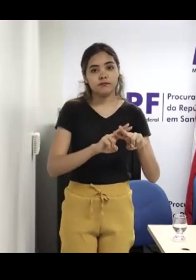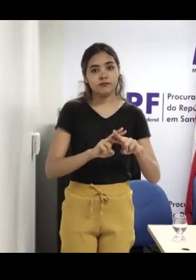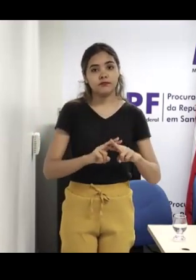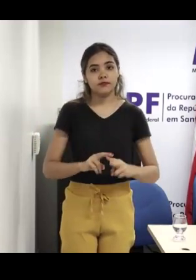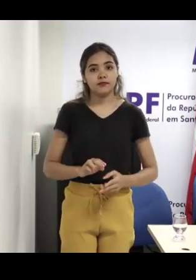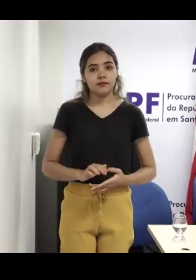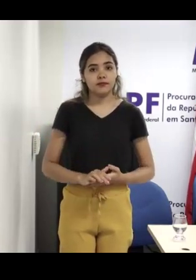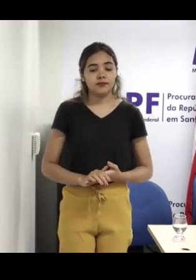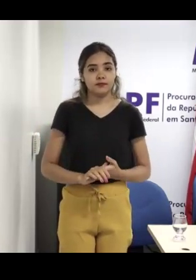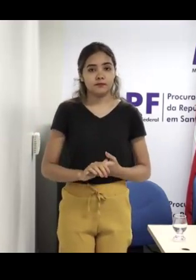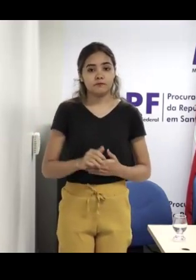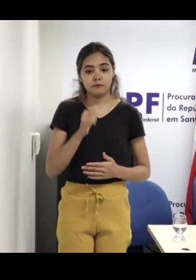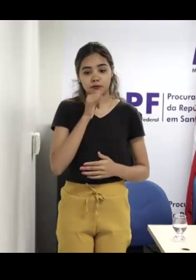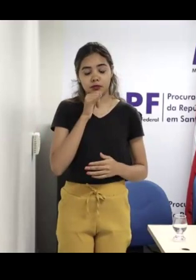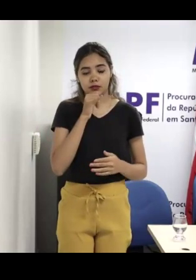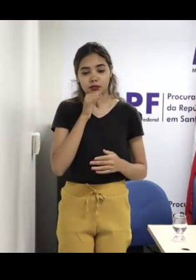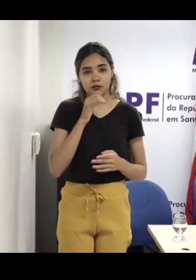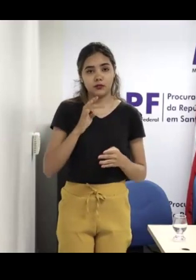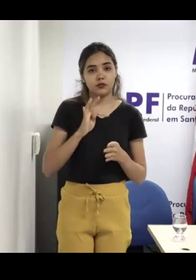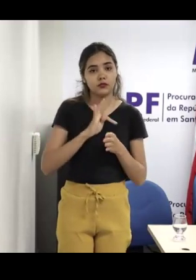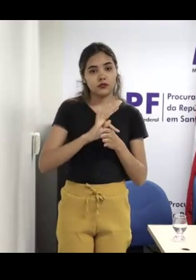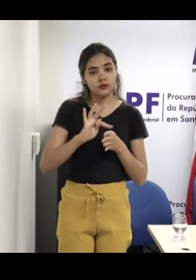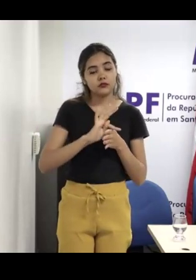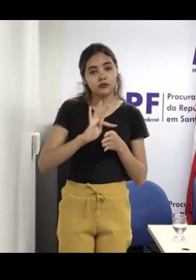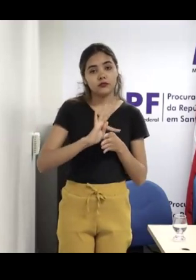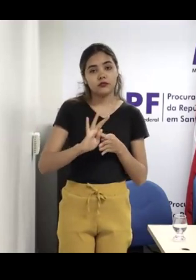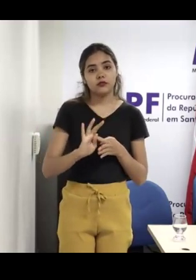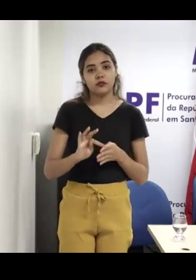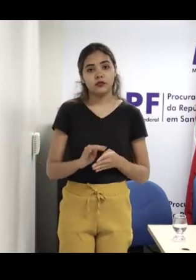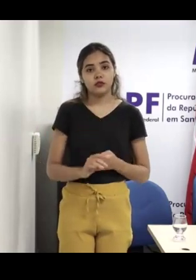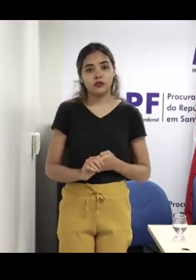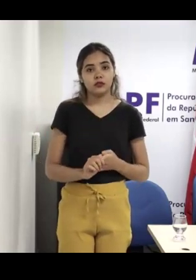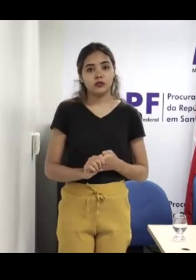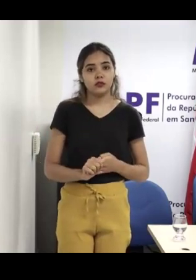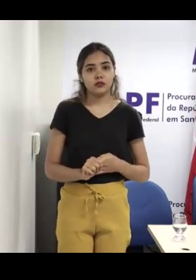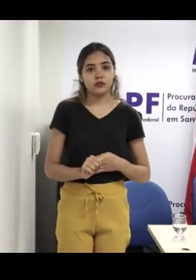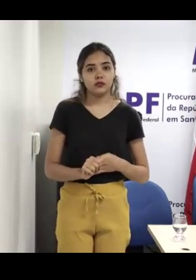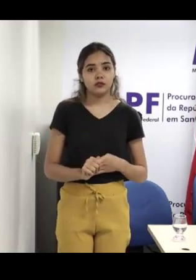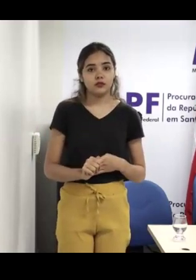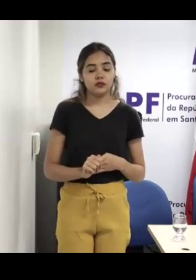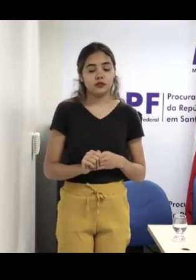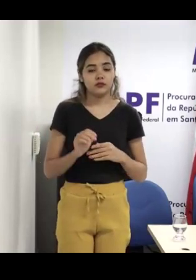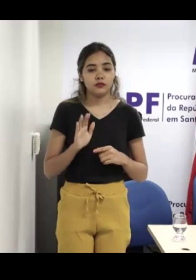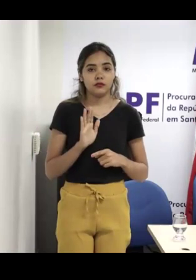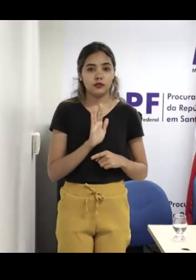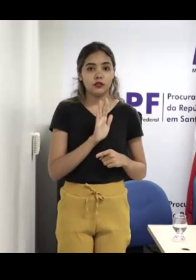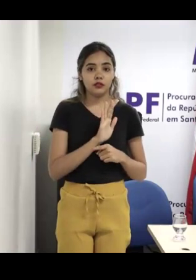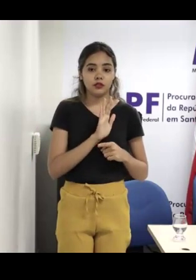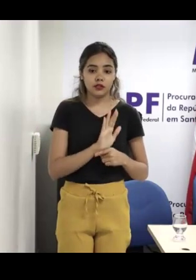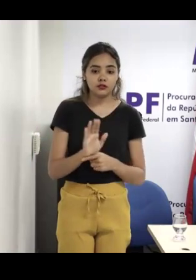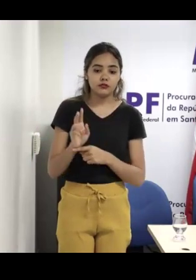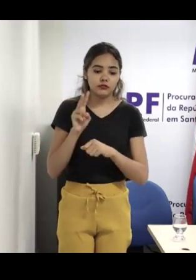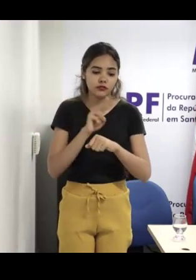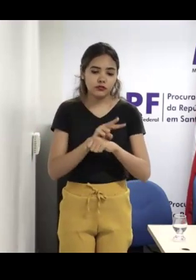assistência social vamos est cobrando das outras redes para que não deixe essa família eh e essa criança desamparadas para não ser uma